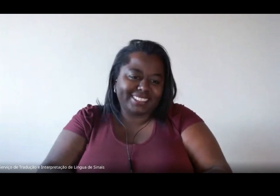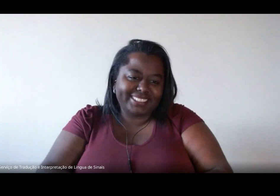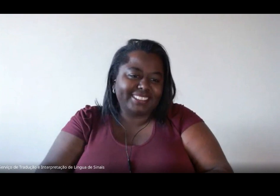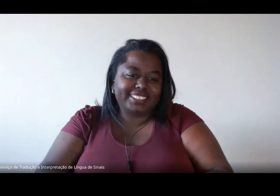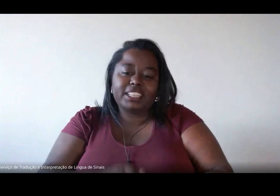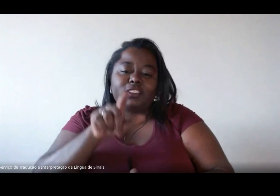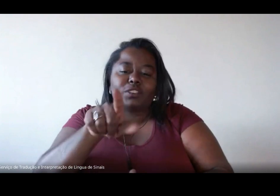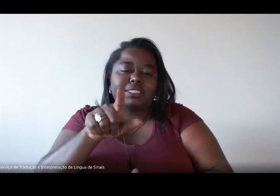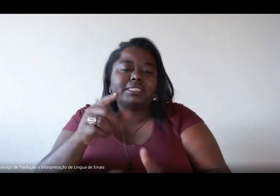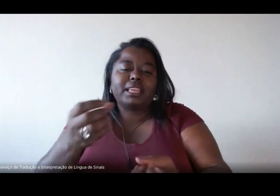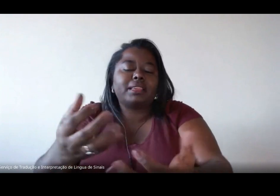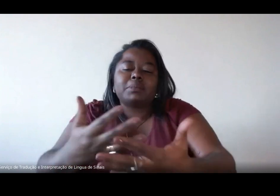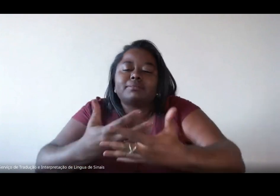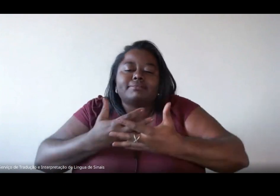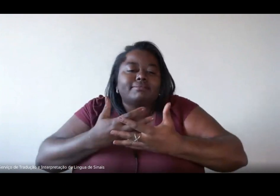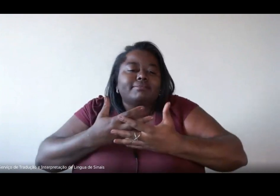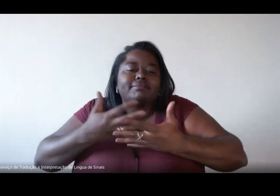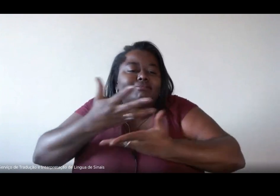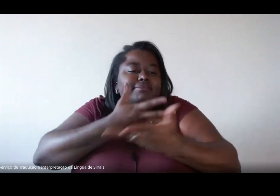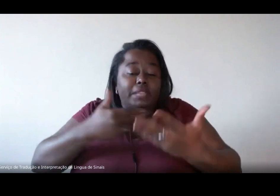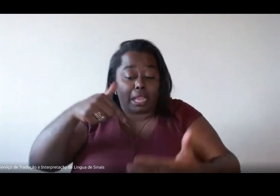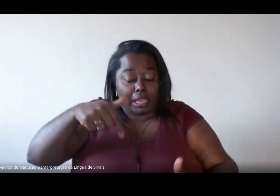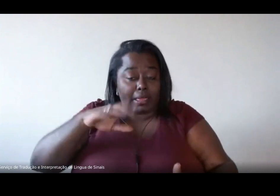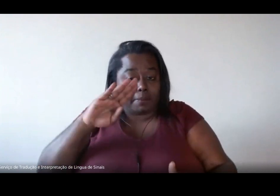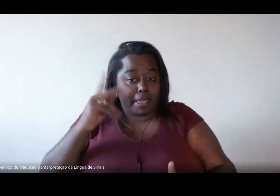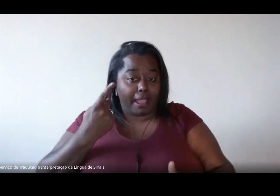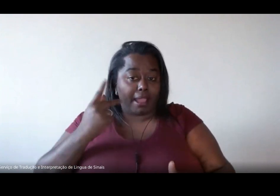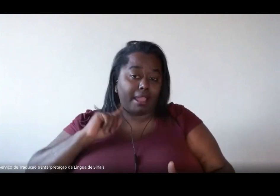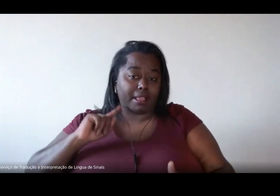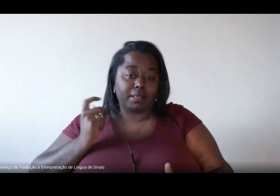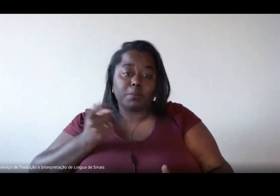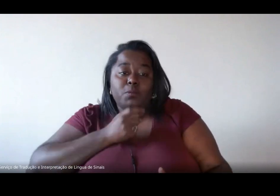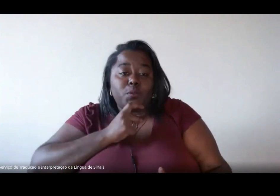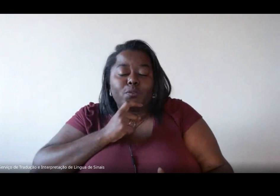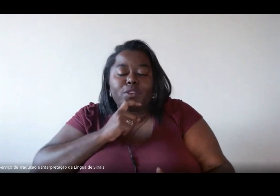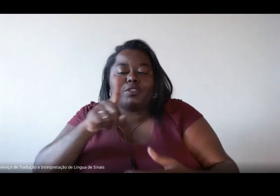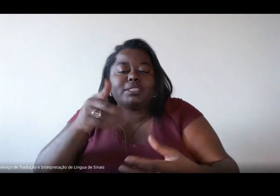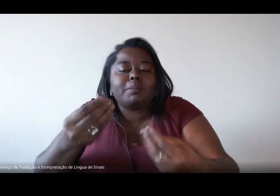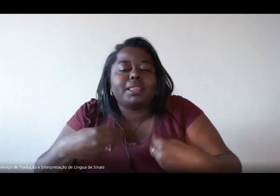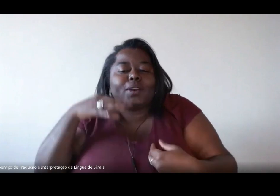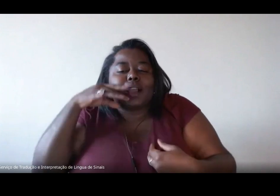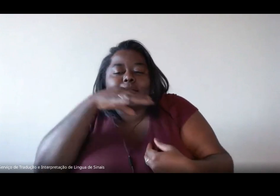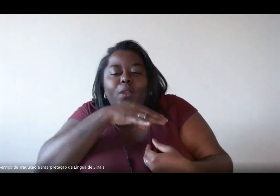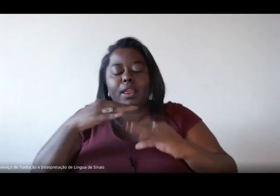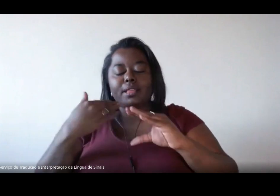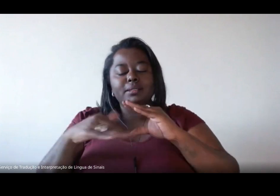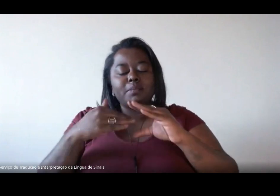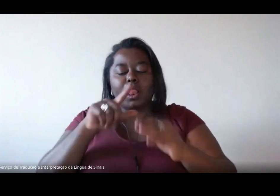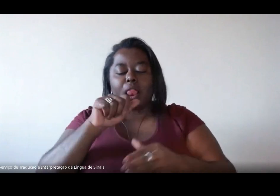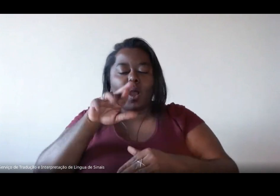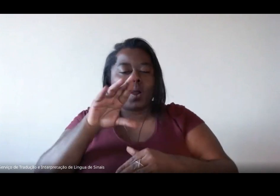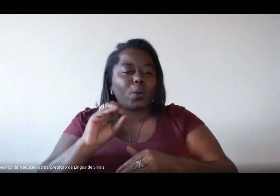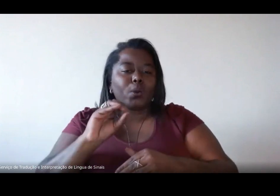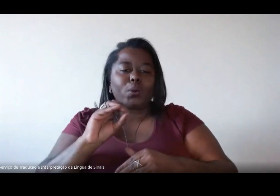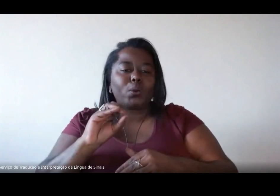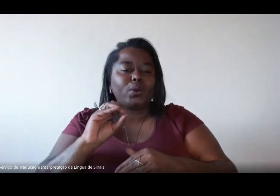Sou um amor. Você deu tanto calor assim, para mim. Eu estava aqui em Belo Horizonte, estava fazendo um frio. Então, os